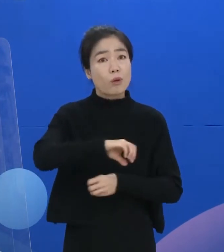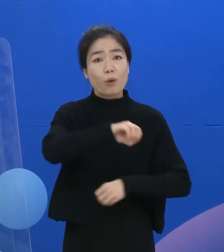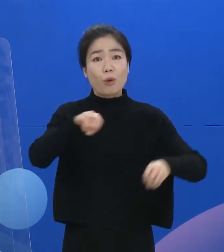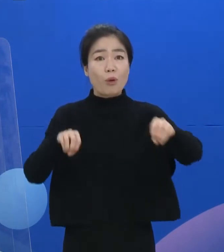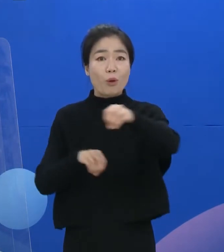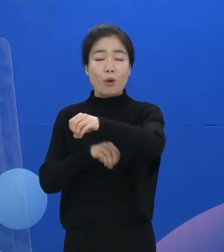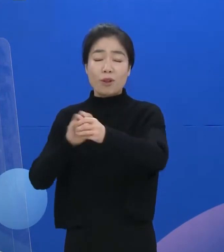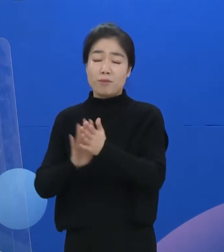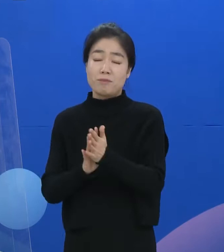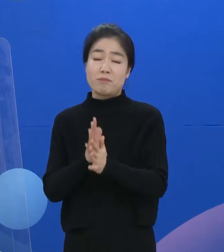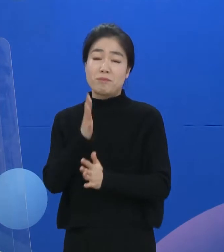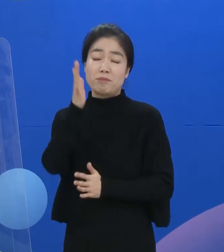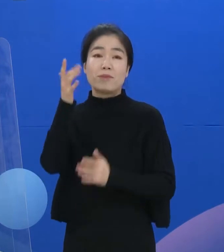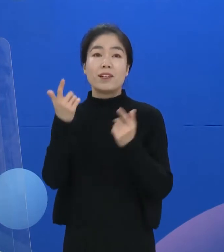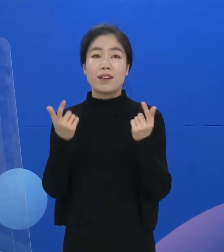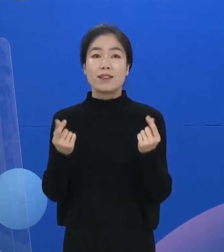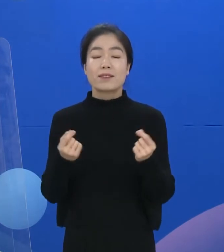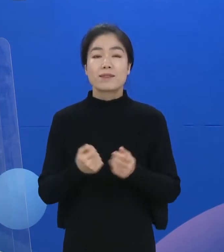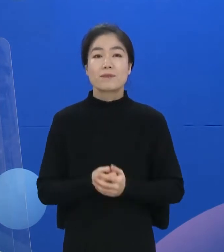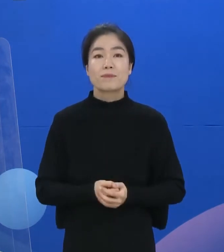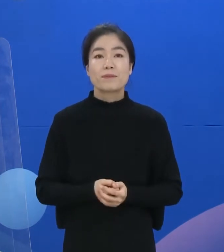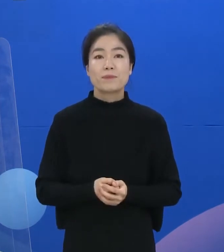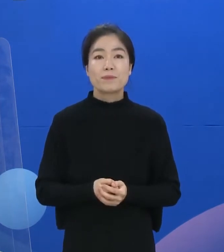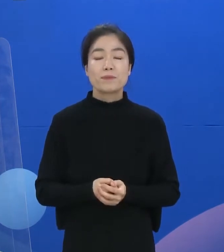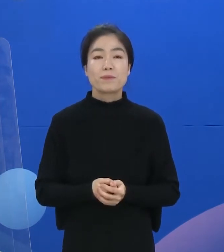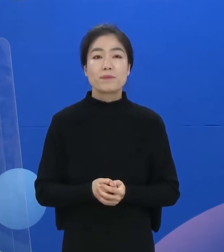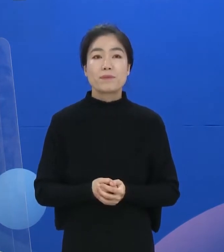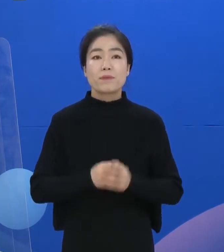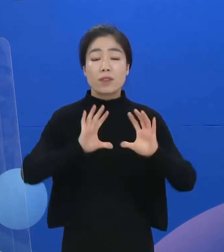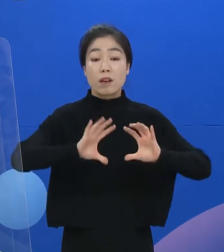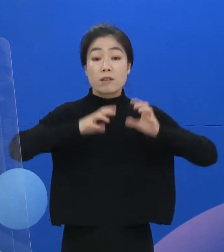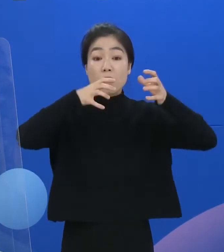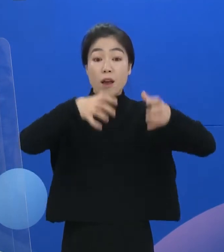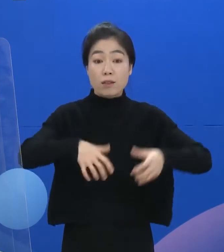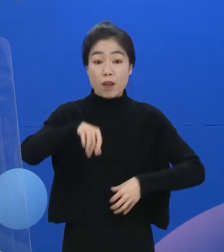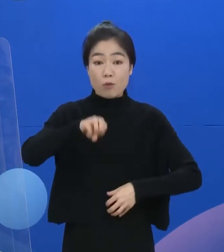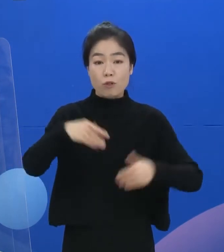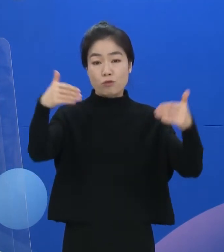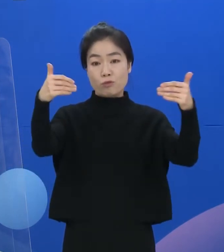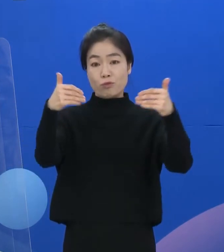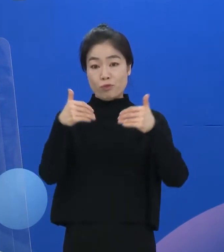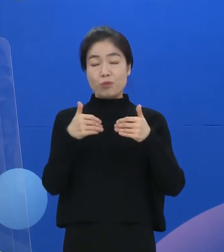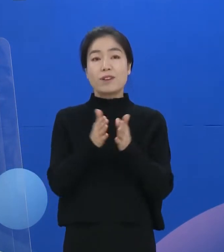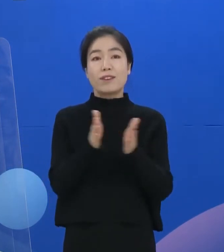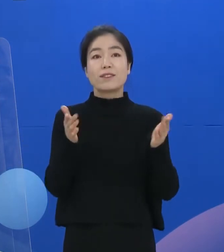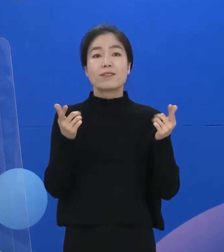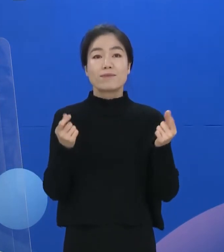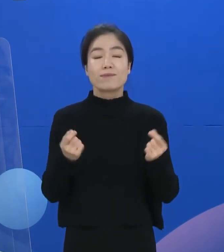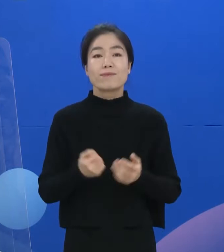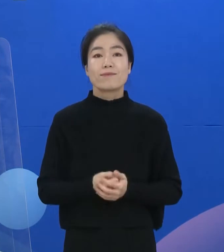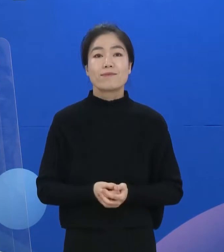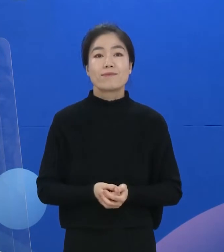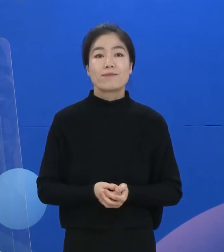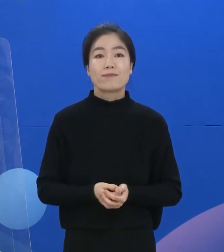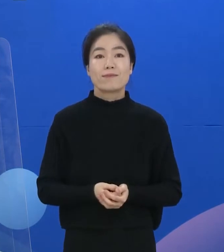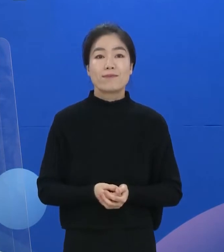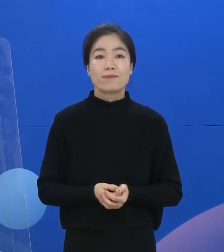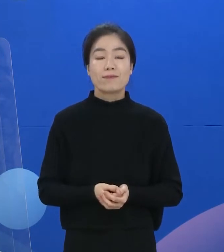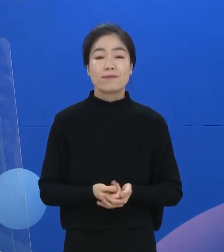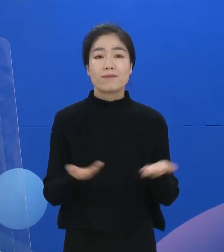시작된 것입니다 빗을 잃어가던 빛고을광주가 빛을 발산하기 시작했습니다